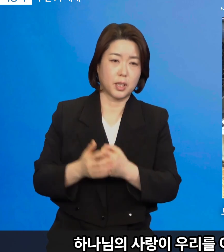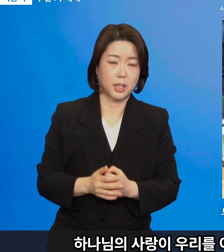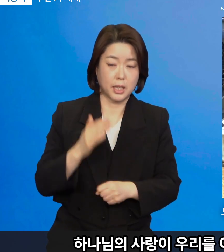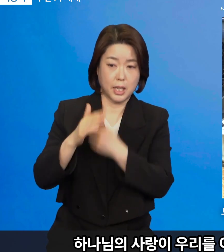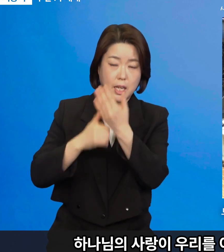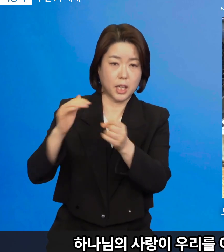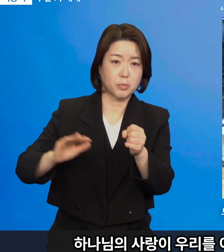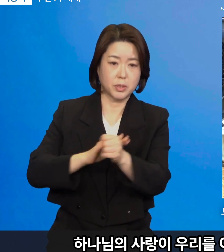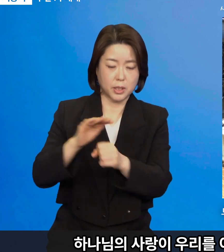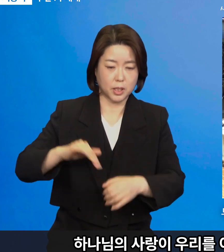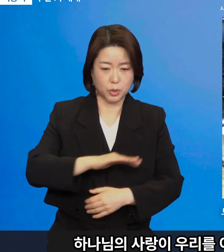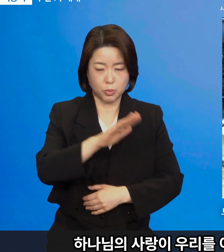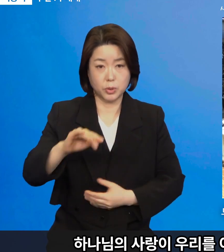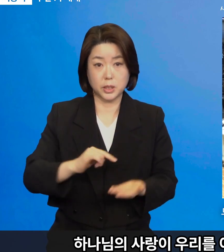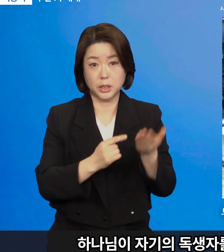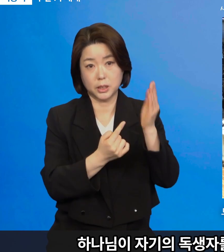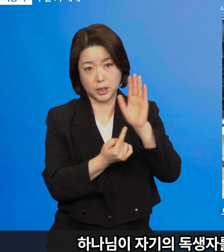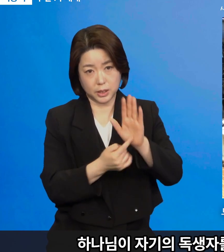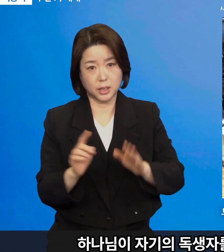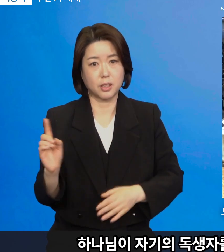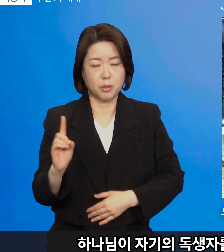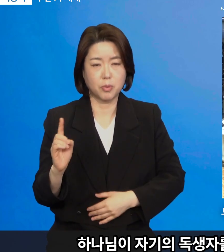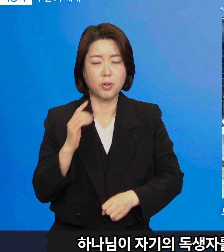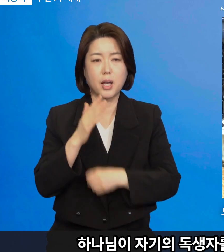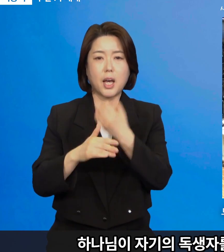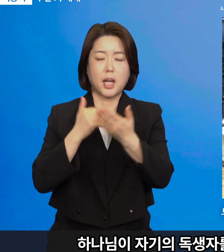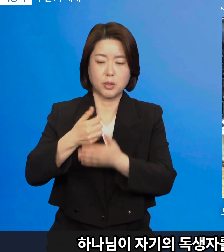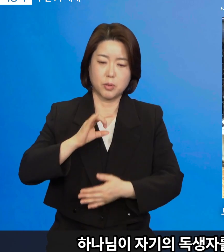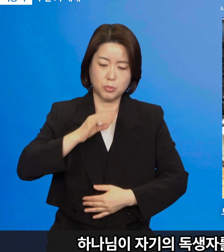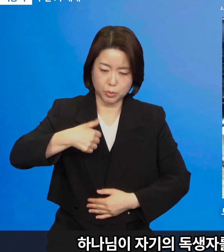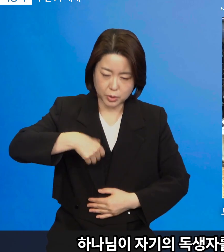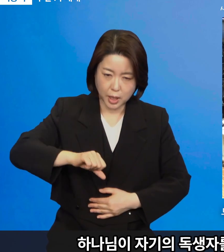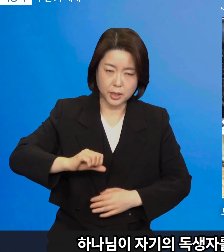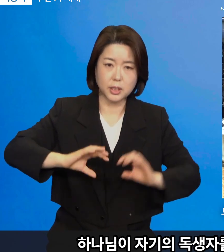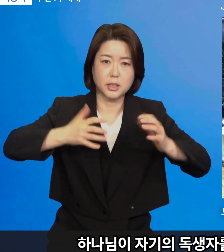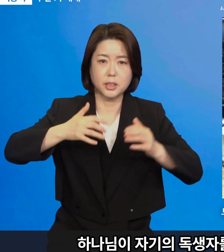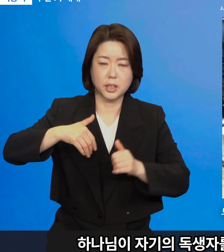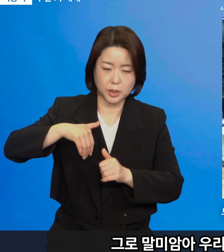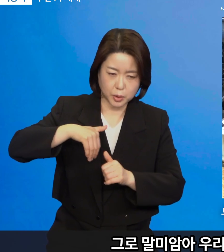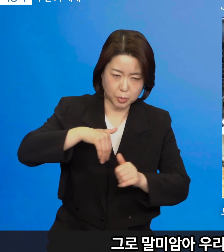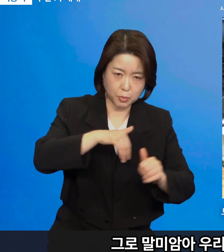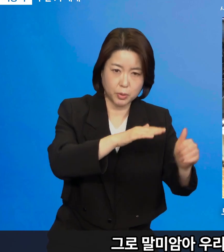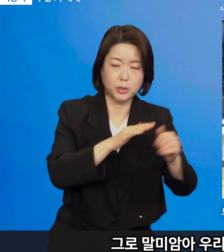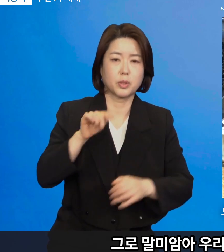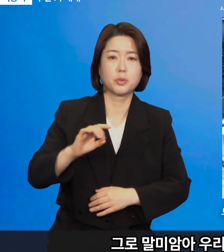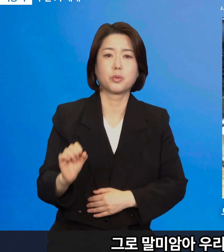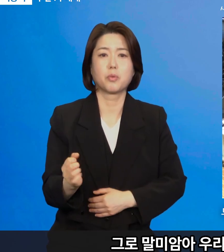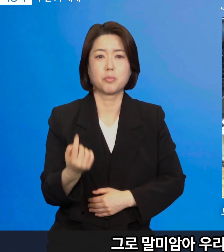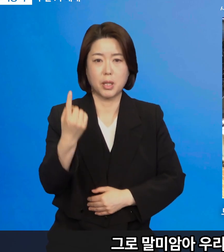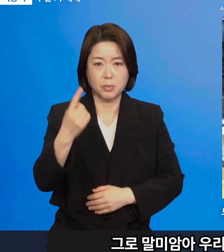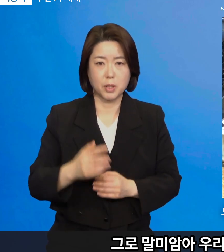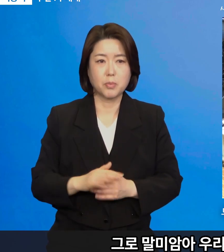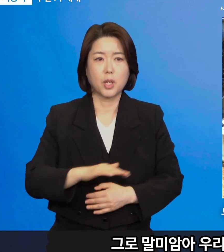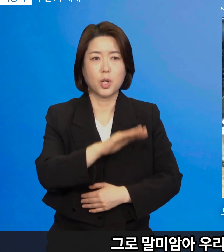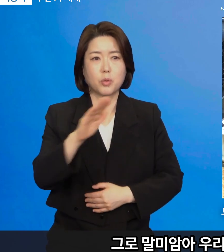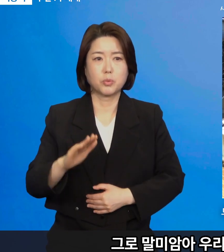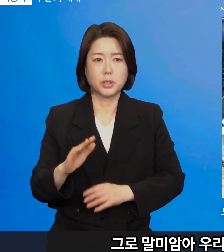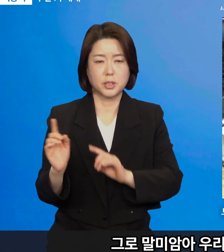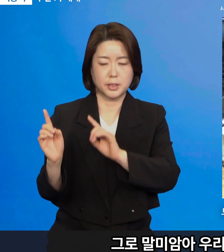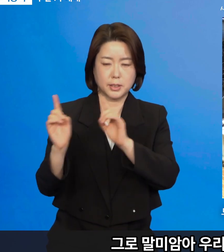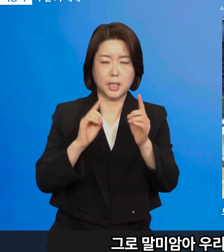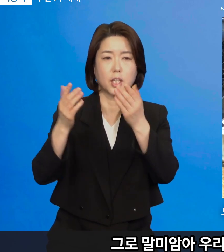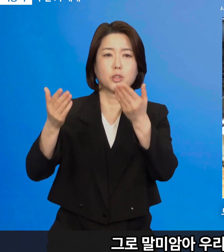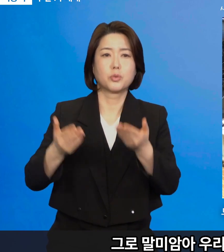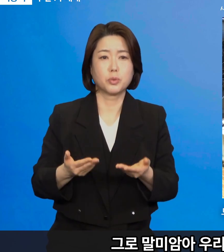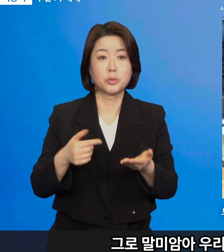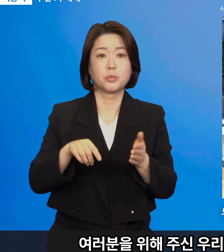사랑이 우리를 이렇게 나타난 바 되었나니 하나님의 자기의 독생자를 세상에 보내심으로 그로 말미암아 우리를 살리려